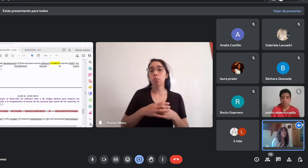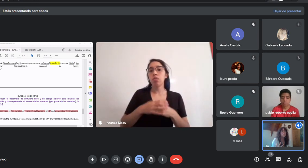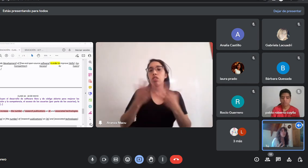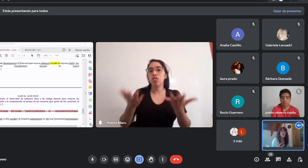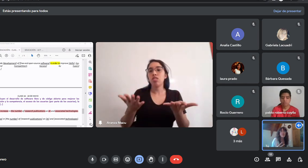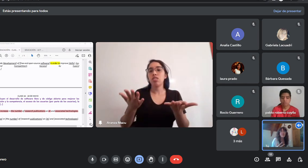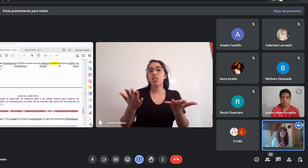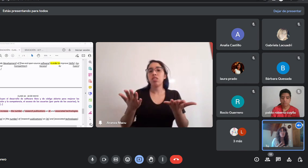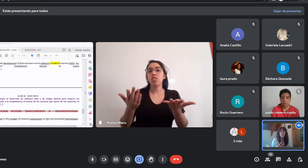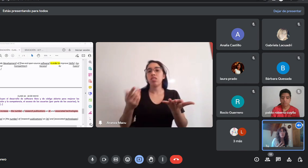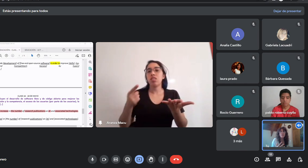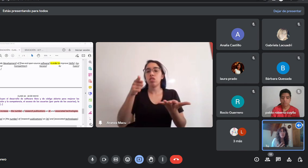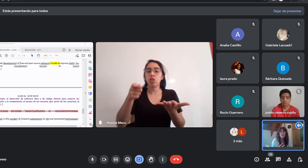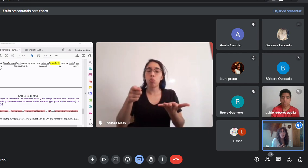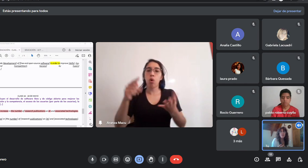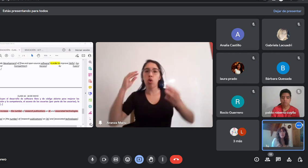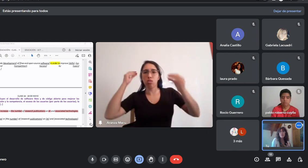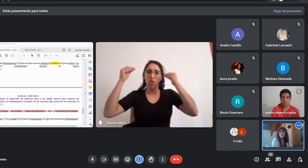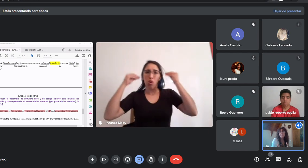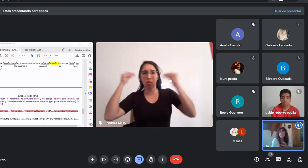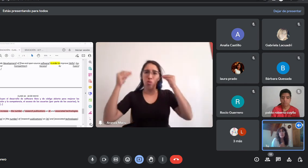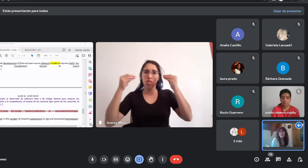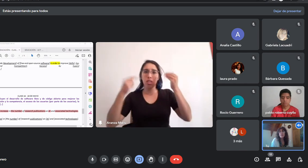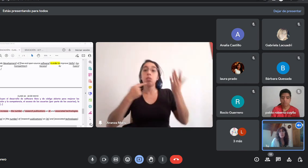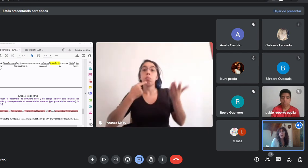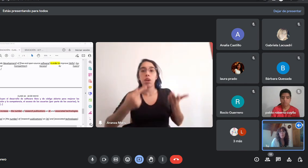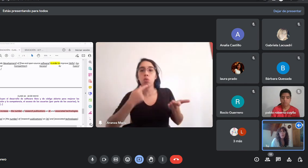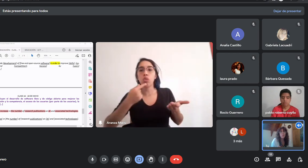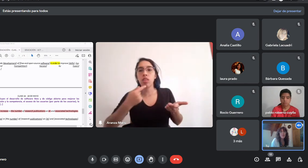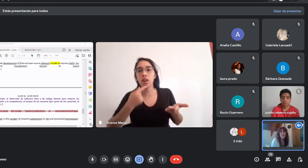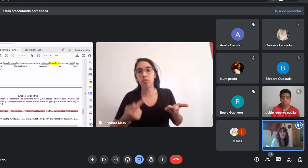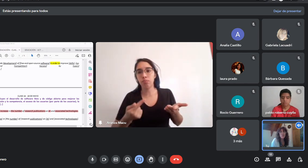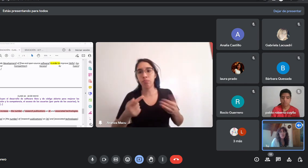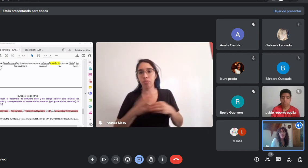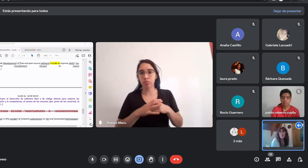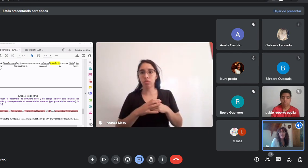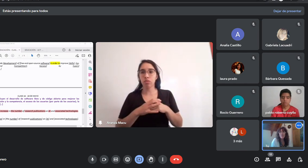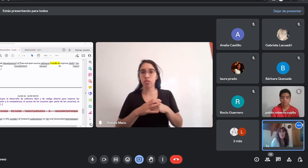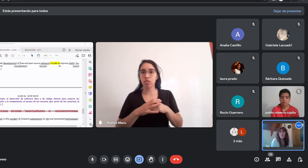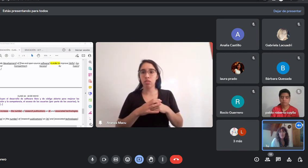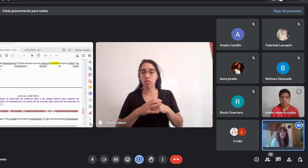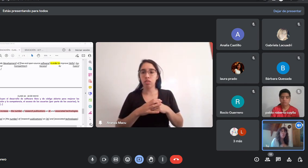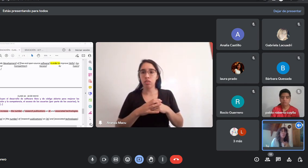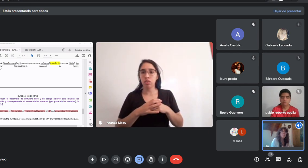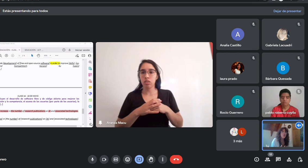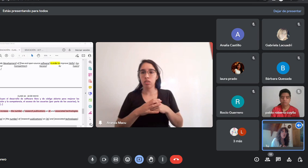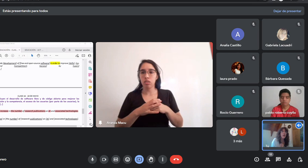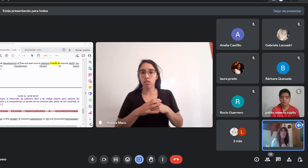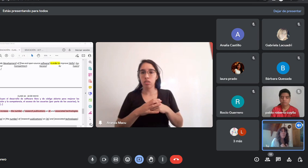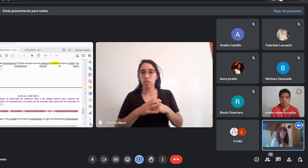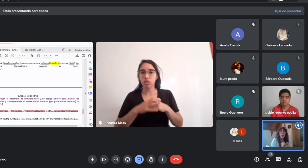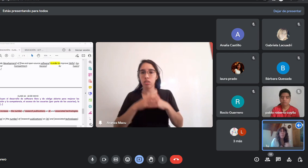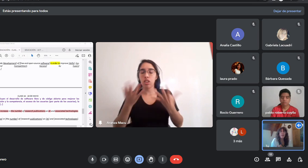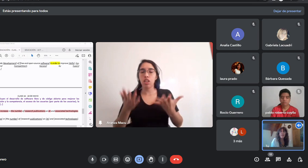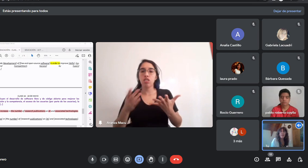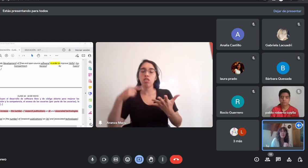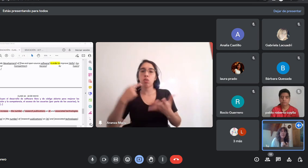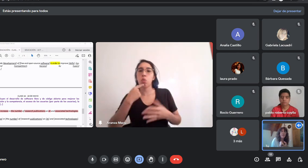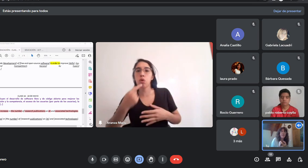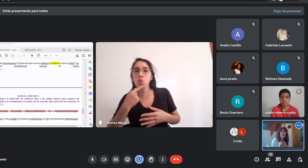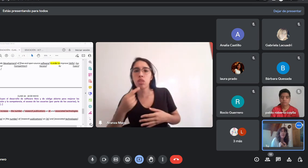te confundís o eso. ¿Sí? Y nos vas preguntando. Y das tu versión y ahí vemos, porque a